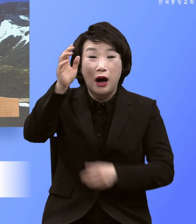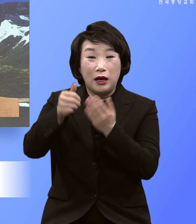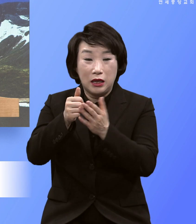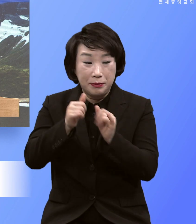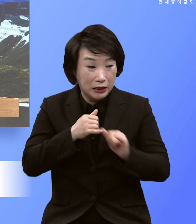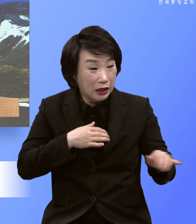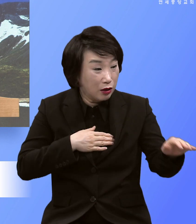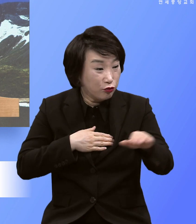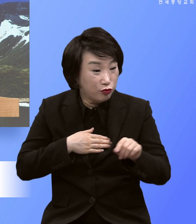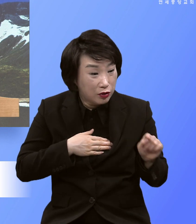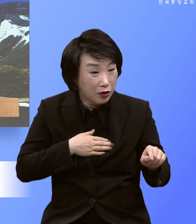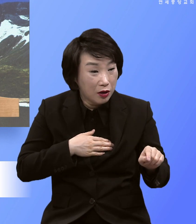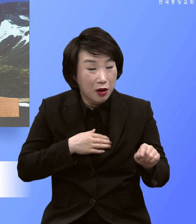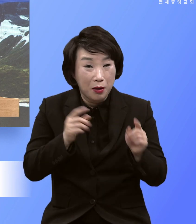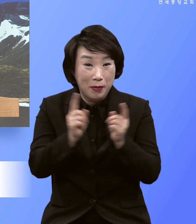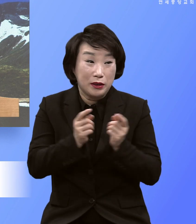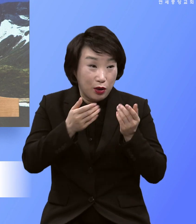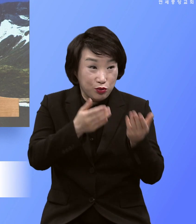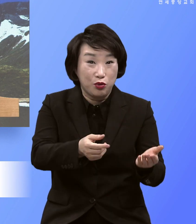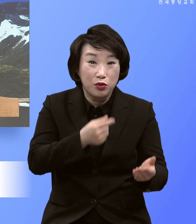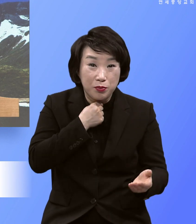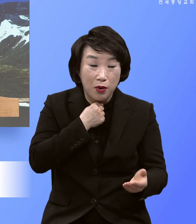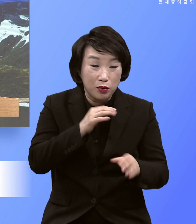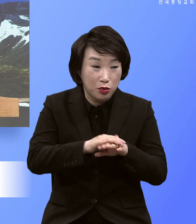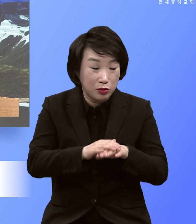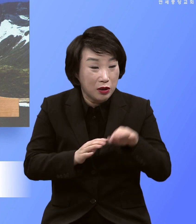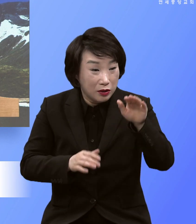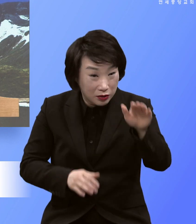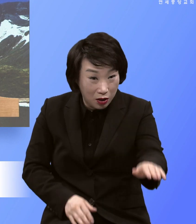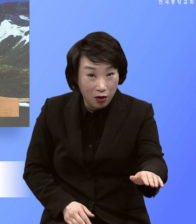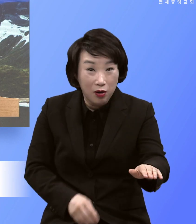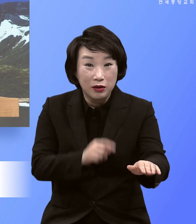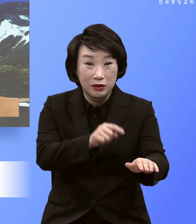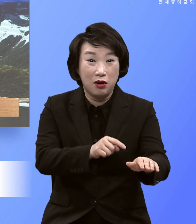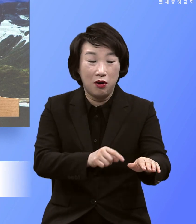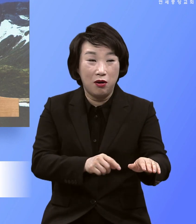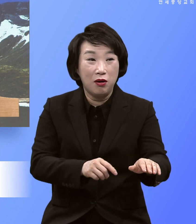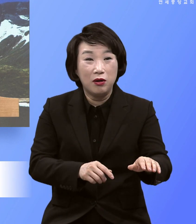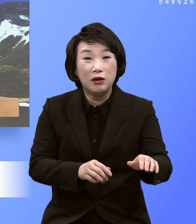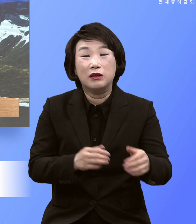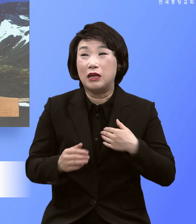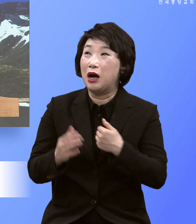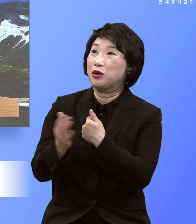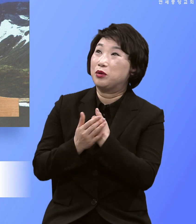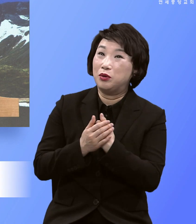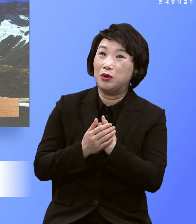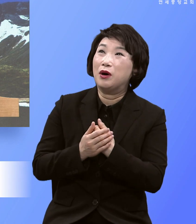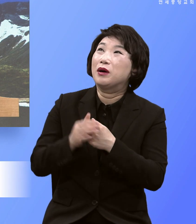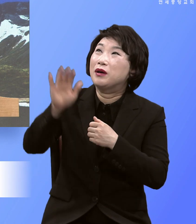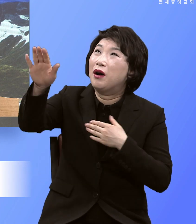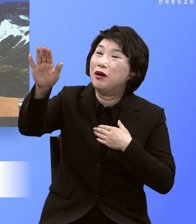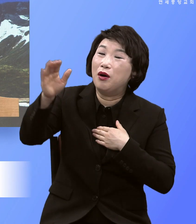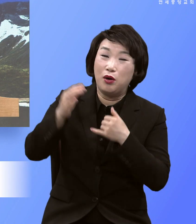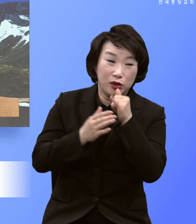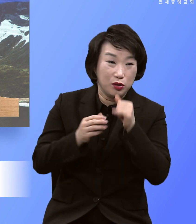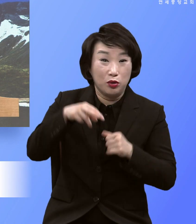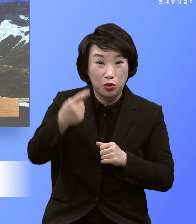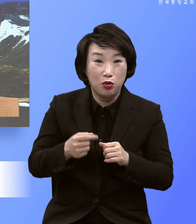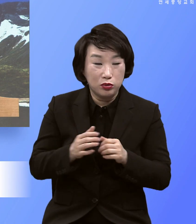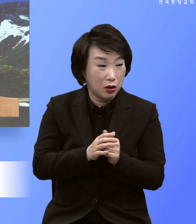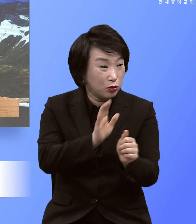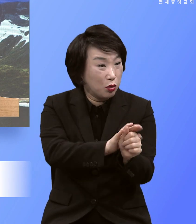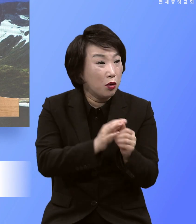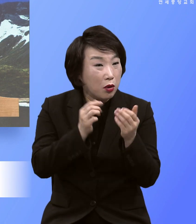하나님이 인간에게 손을 번쩍 들어 뻗어 나를 도와주세요 해도 도울 수